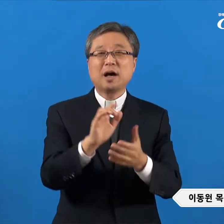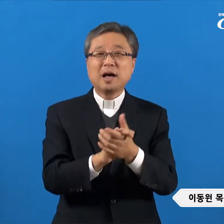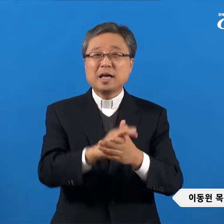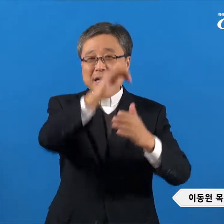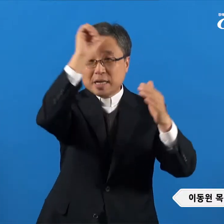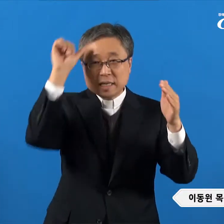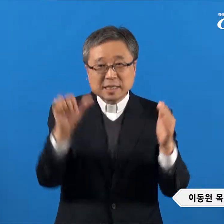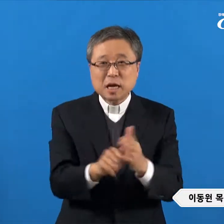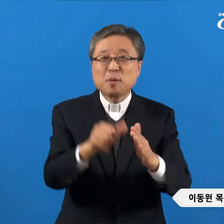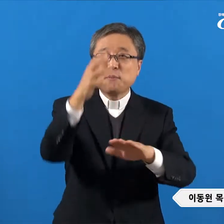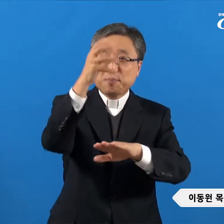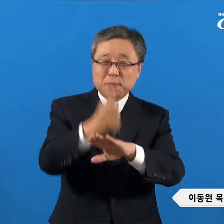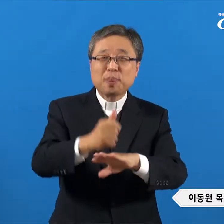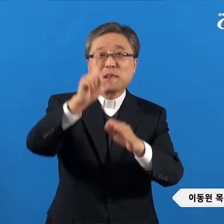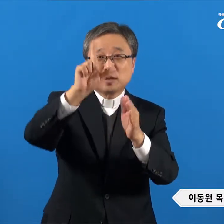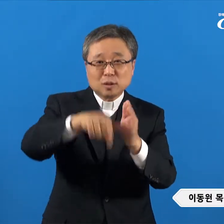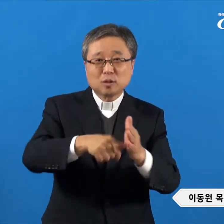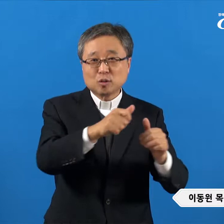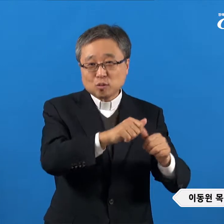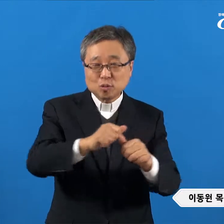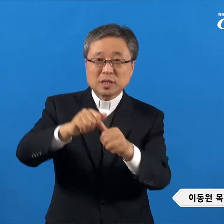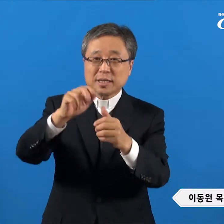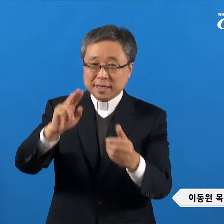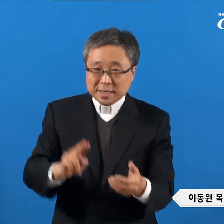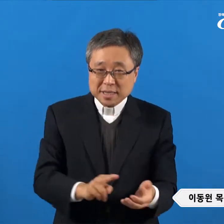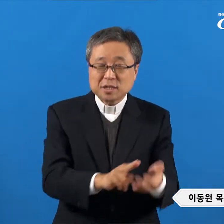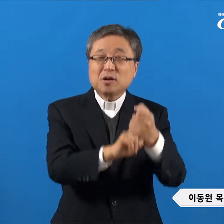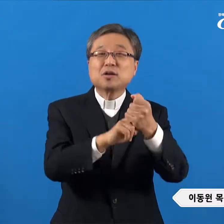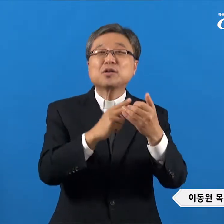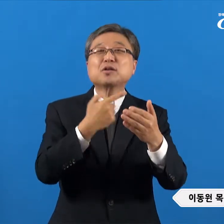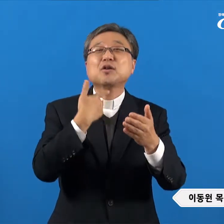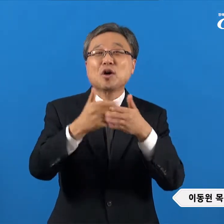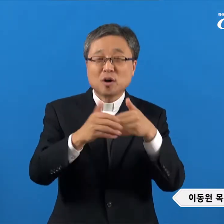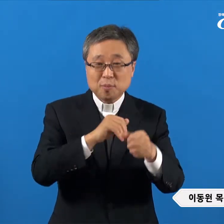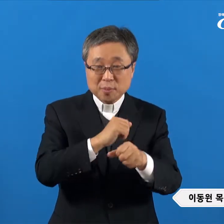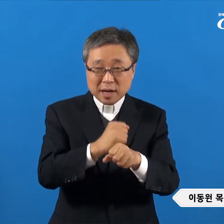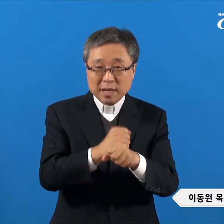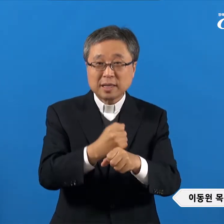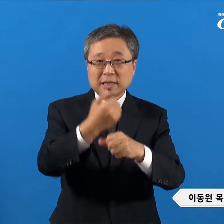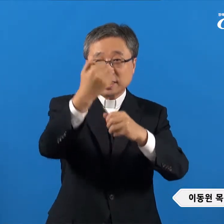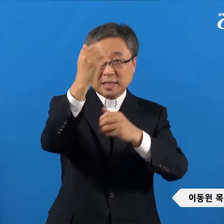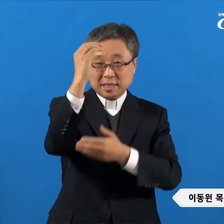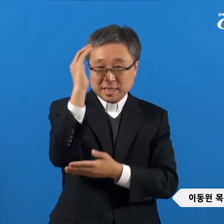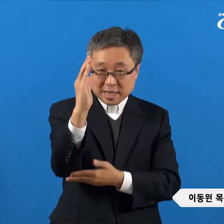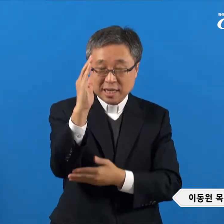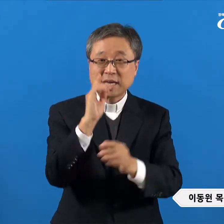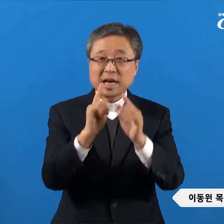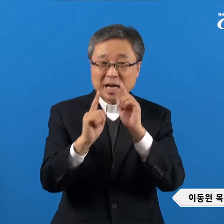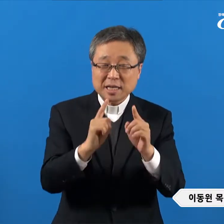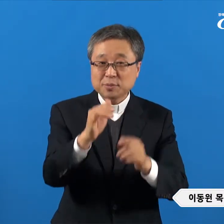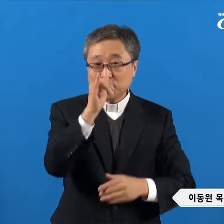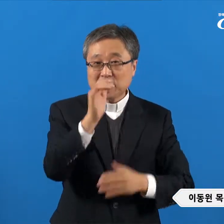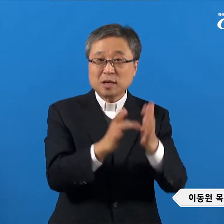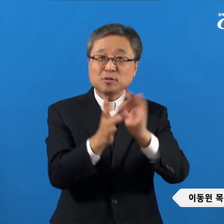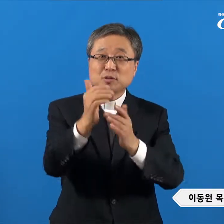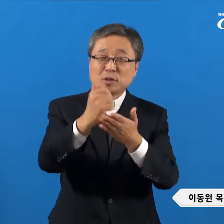인생의 마지막 순간에 구원의 기적을 경험한 사람의 스토리가 소개되고 있습니다. 예수님과 함께 매달렸던,